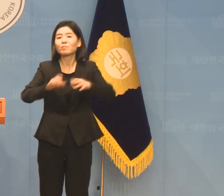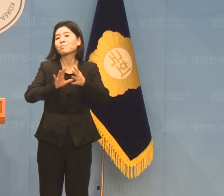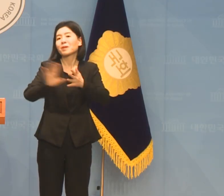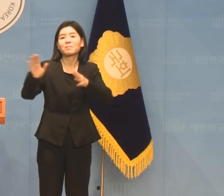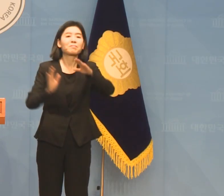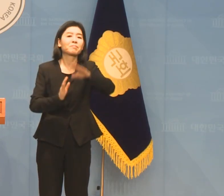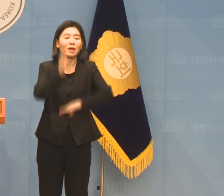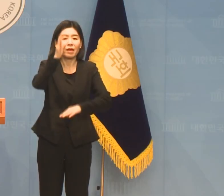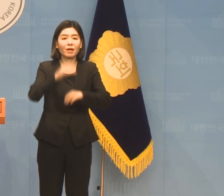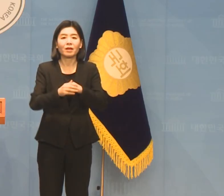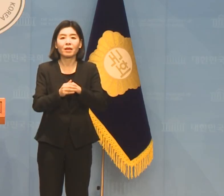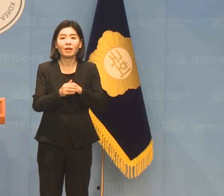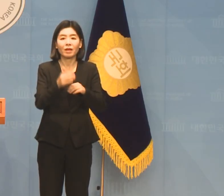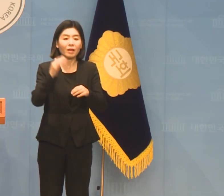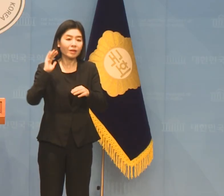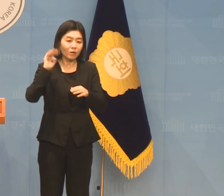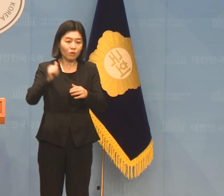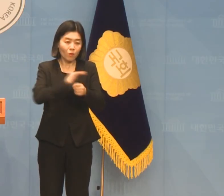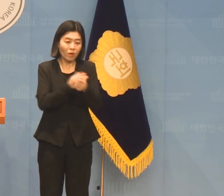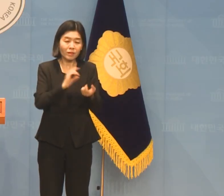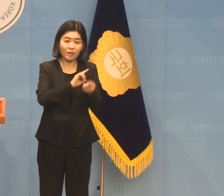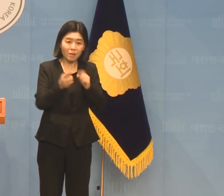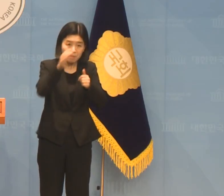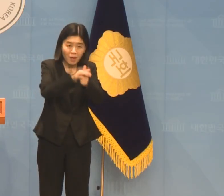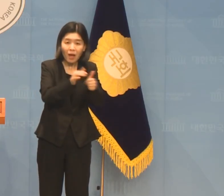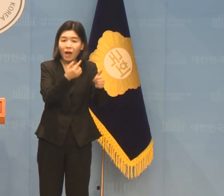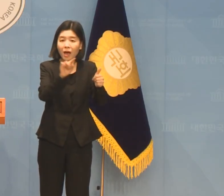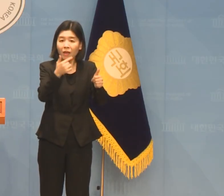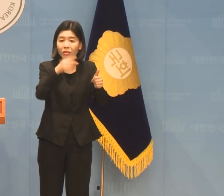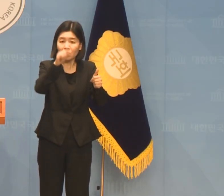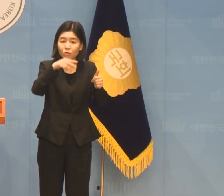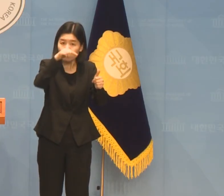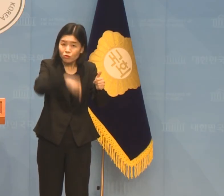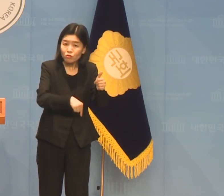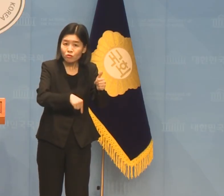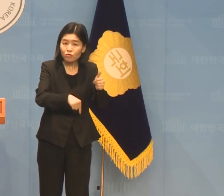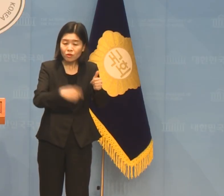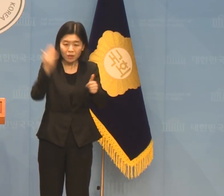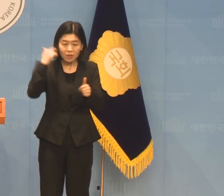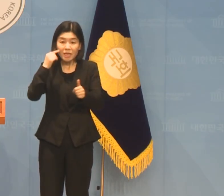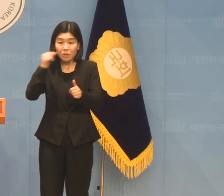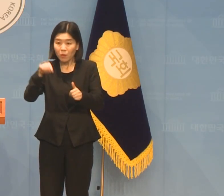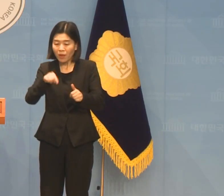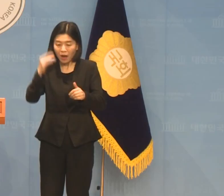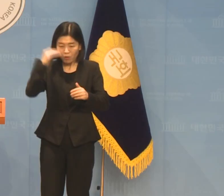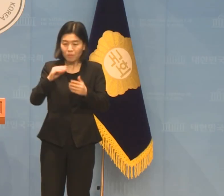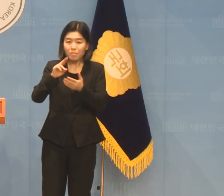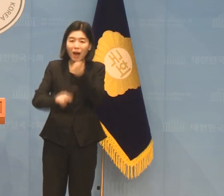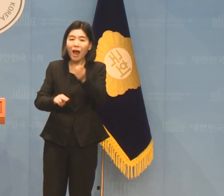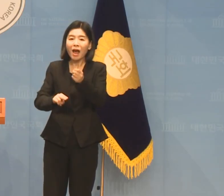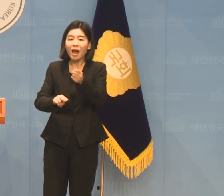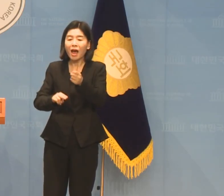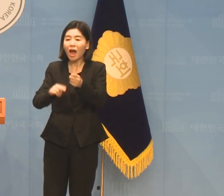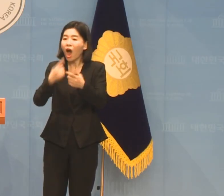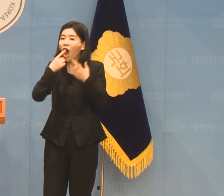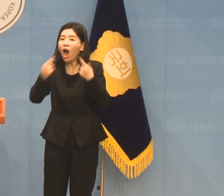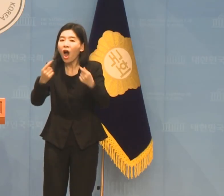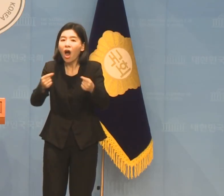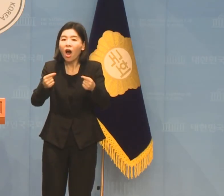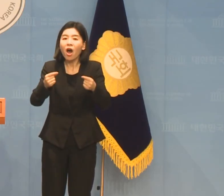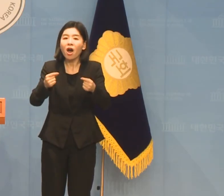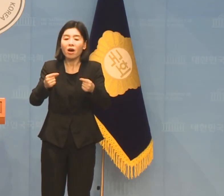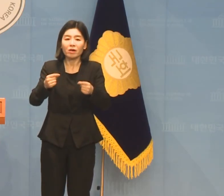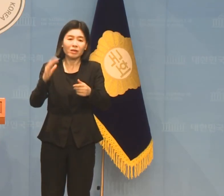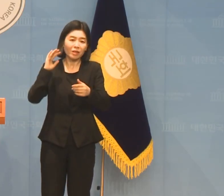한덕수 대통령 권한대행은 제2의 이완용이 되어 탄핵 정권의 총리가 아니라 대통령의 꿈을 꾸고